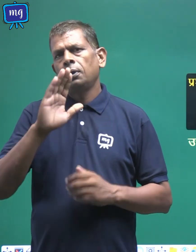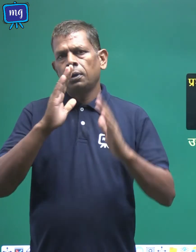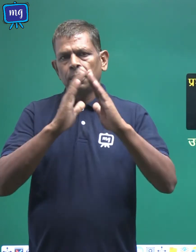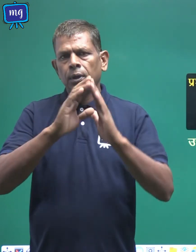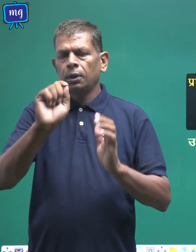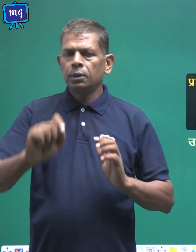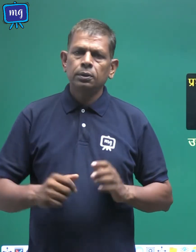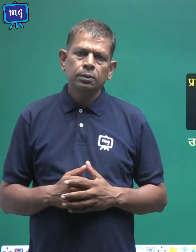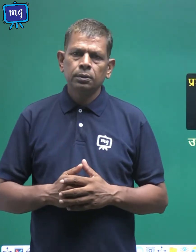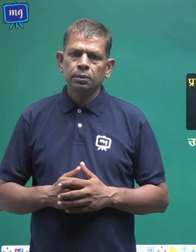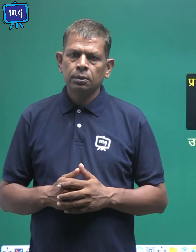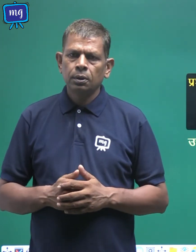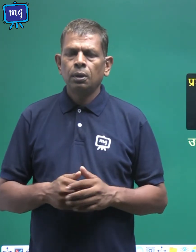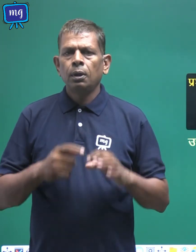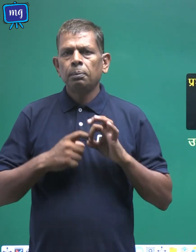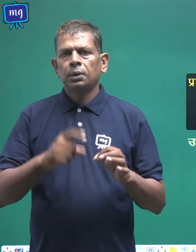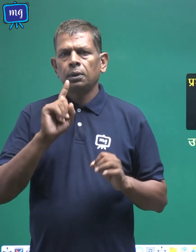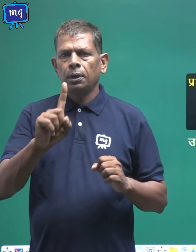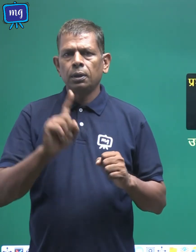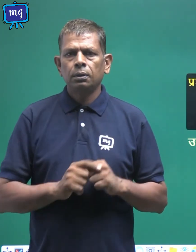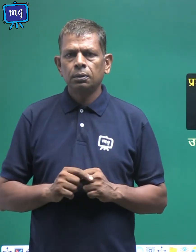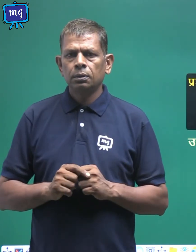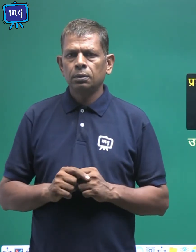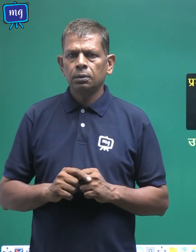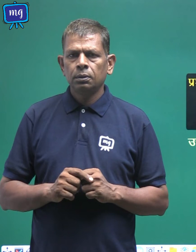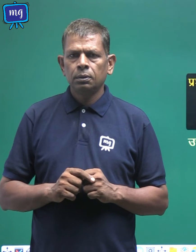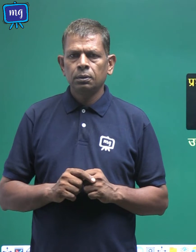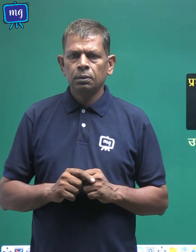कार्य प्रश्न 1,